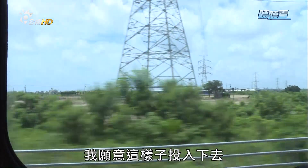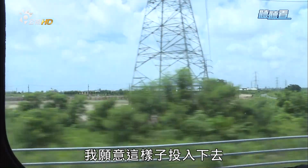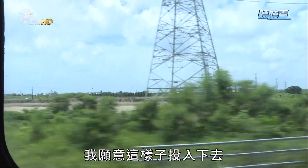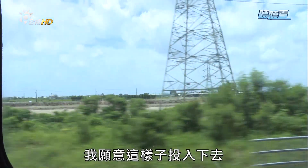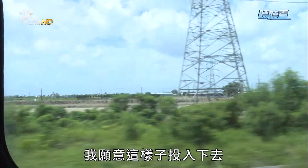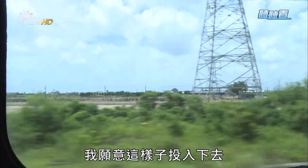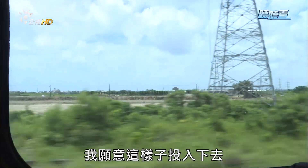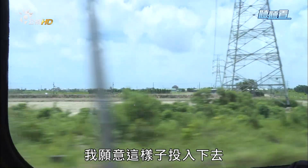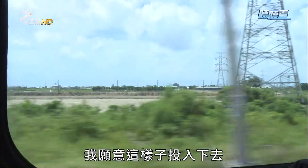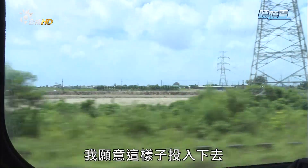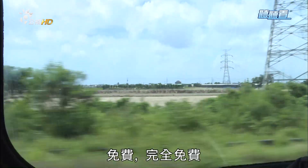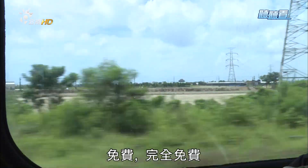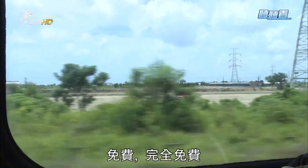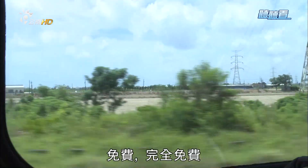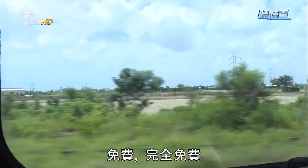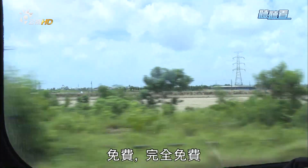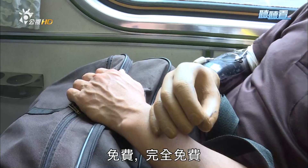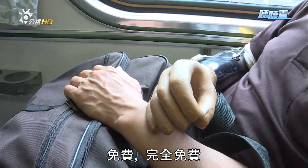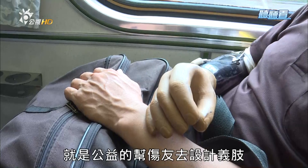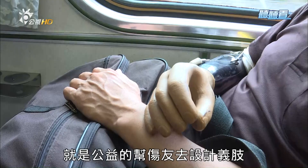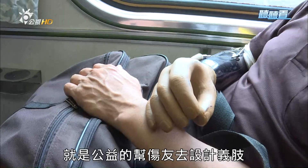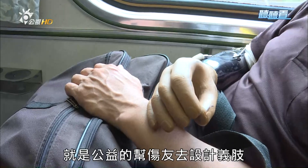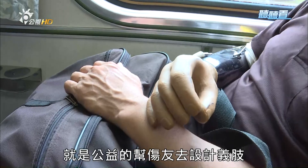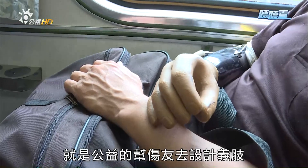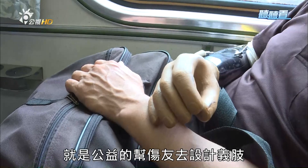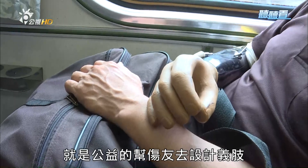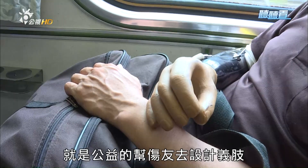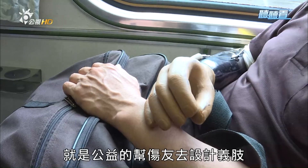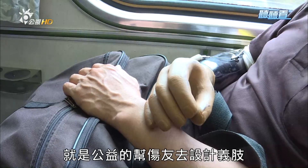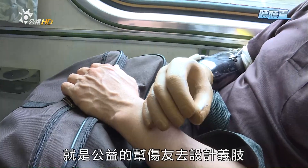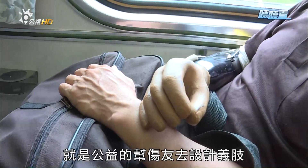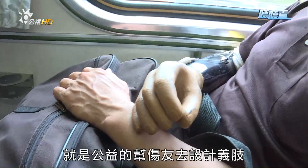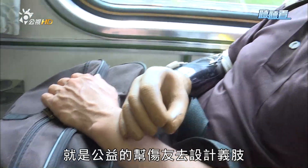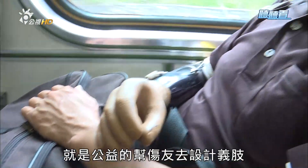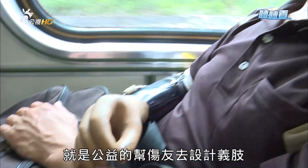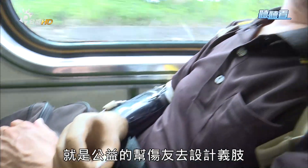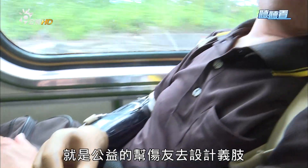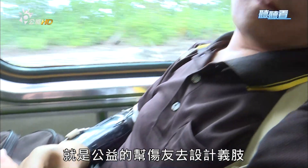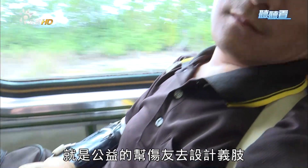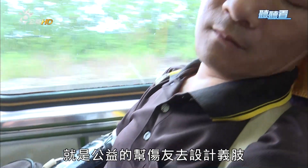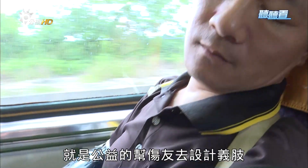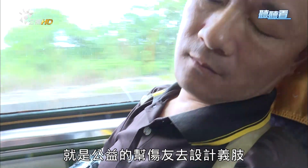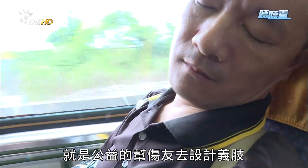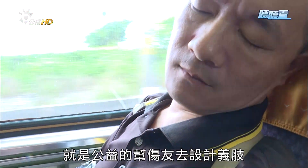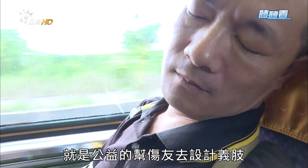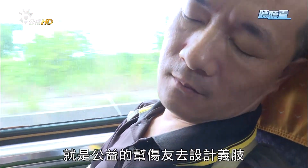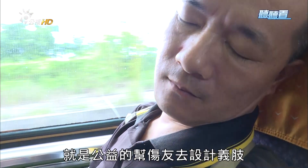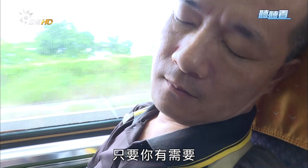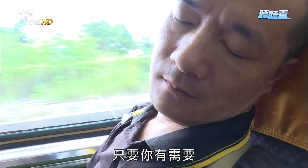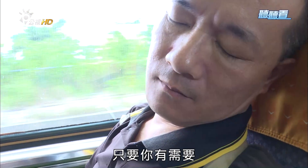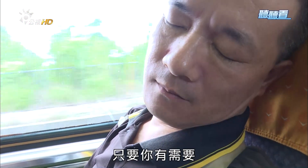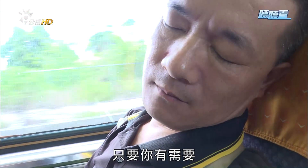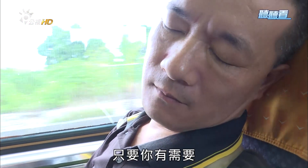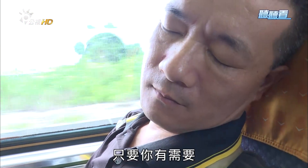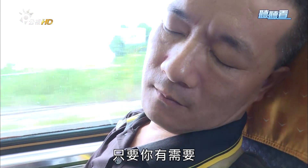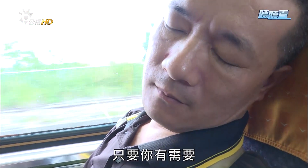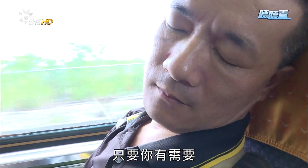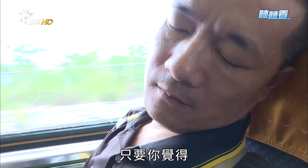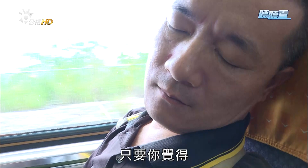样子投入下去，免费，完全免费，就是公益的帮商友去设计义纸。只要你有需要，只要你